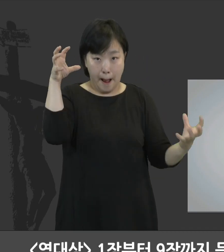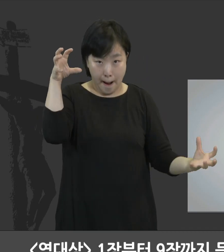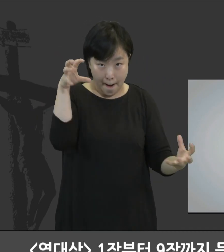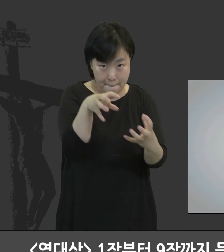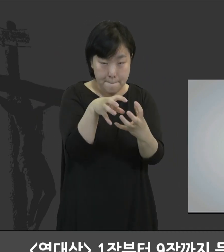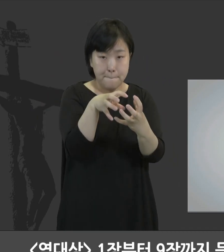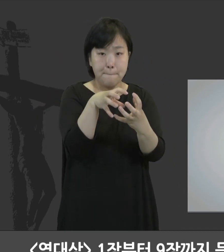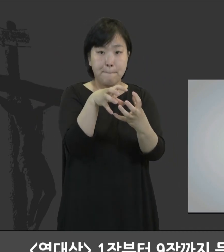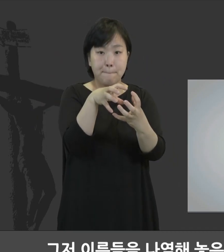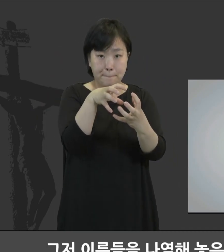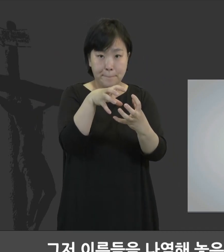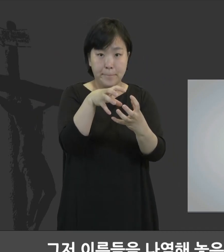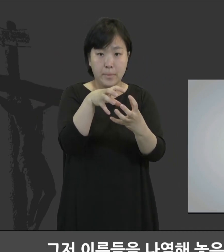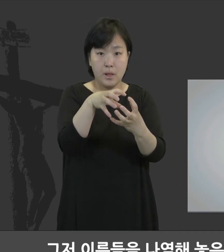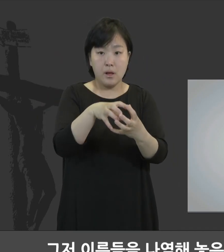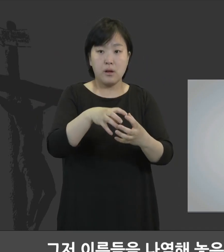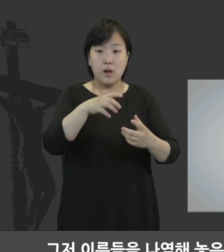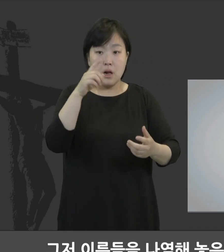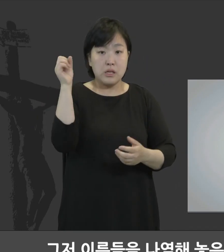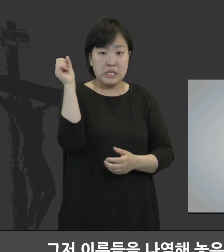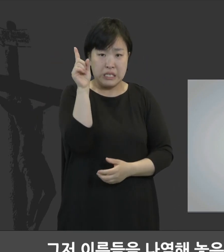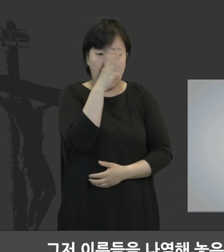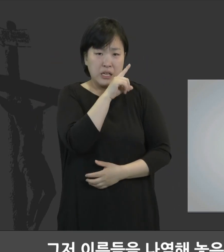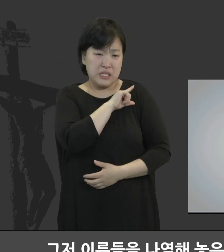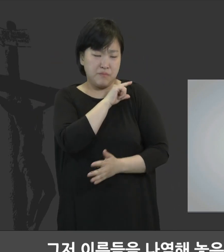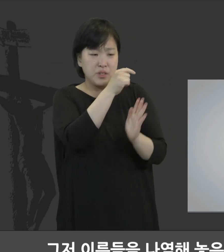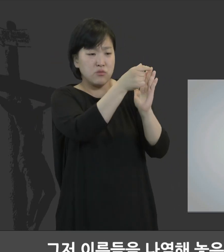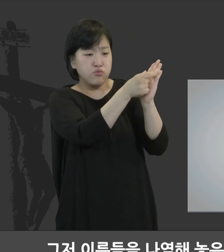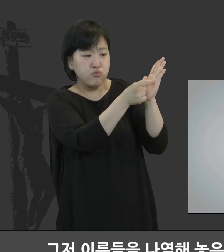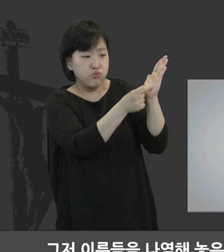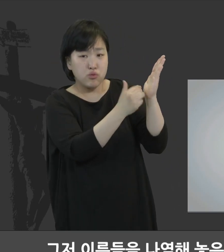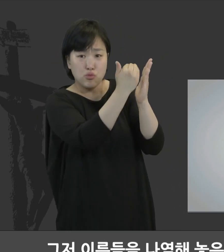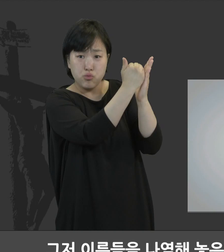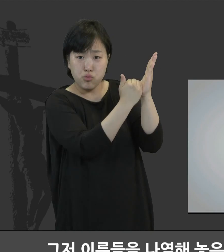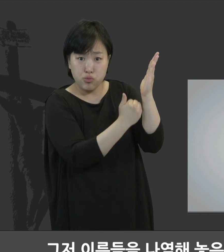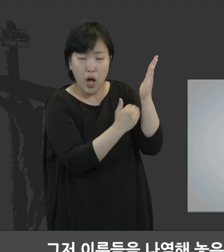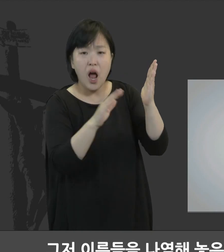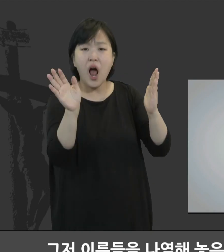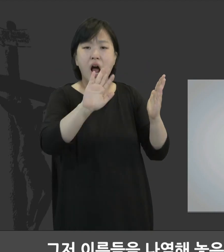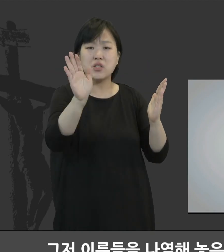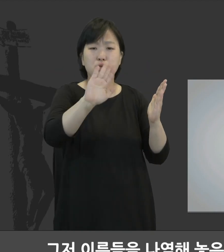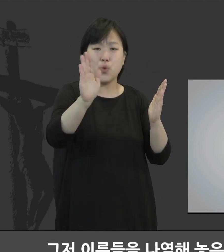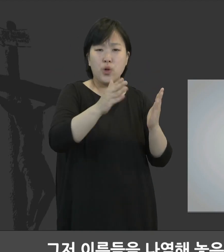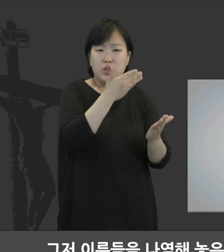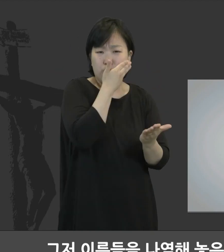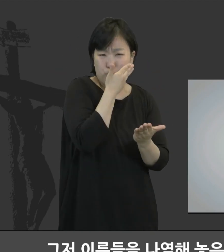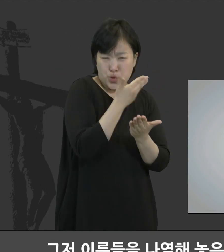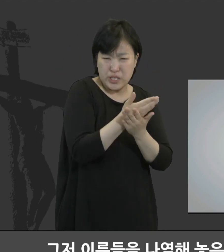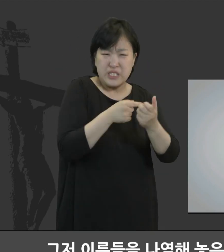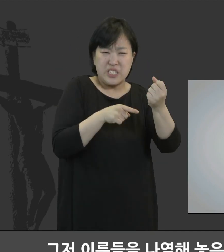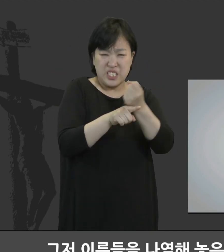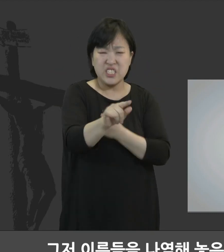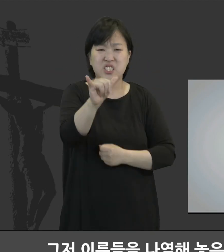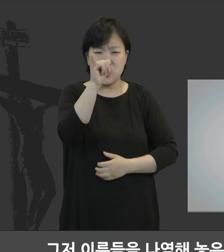혼합된 형태로 그저 이름들을 나열해 놓은 것이 아니라 중요한 신학적 메시지를 담고